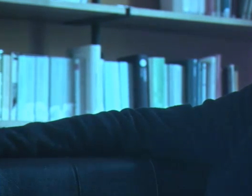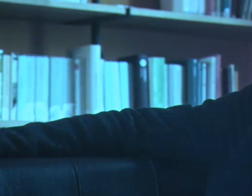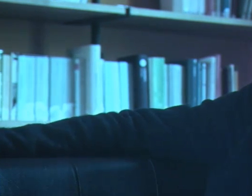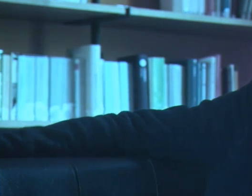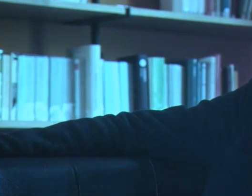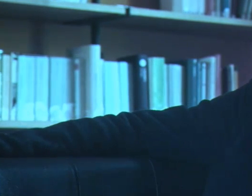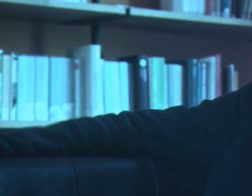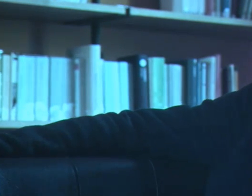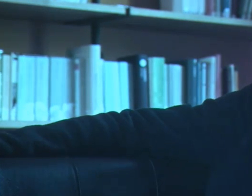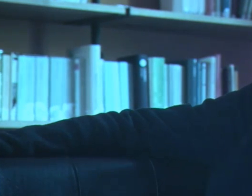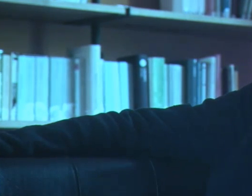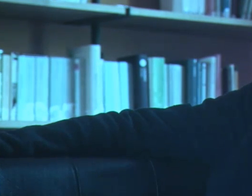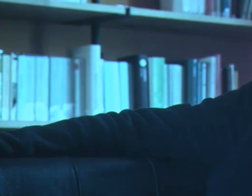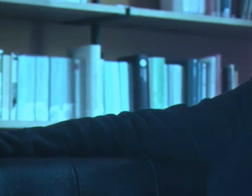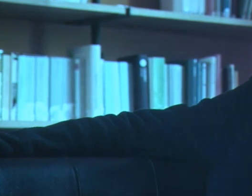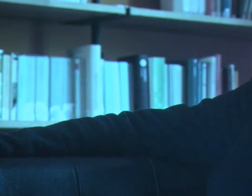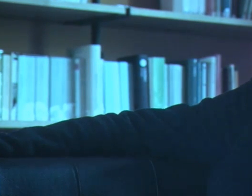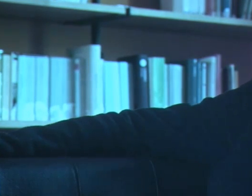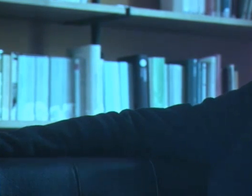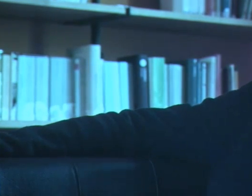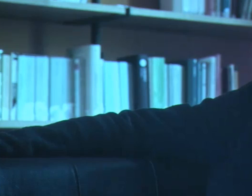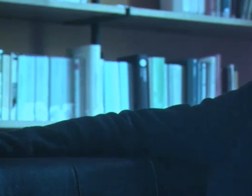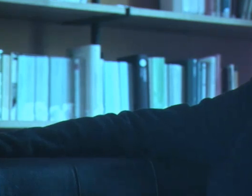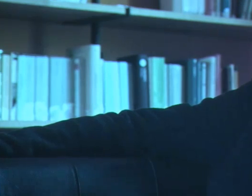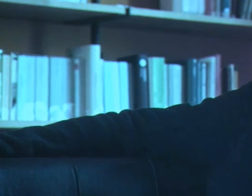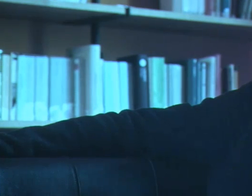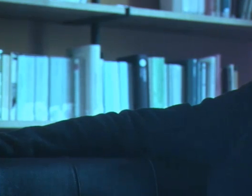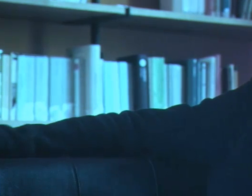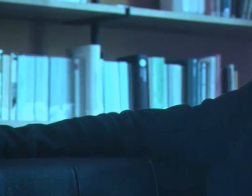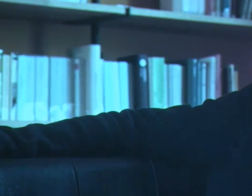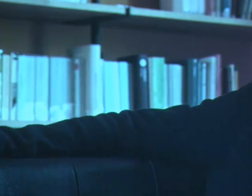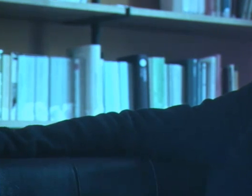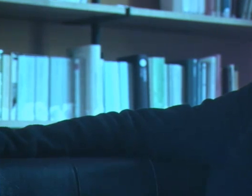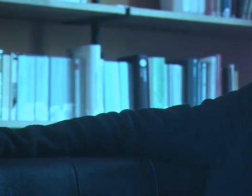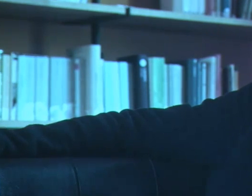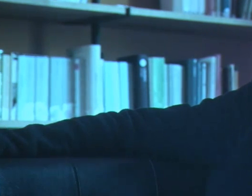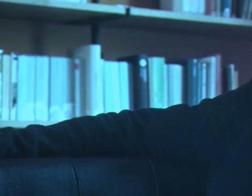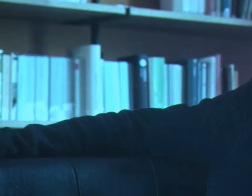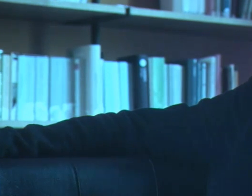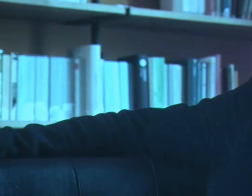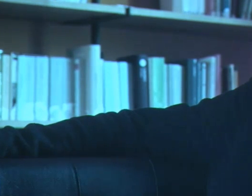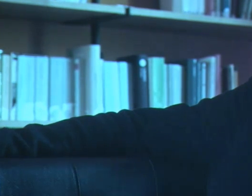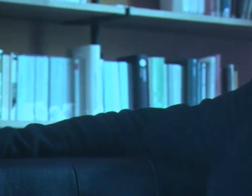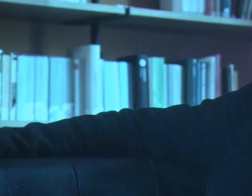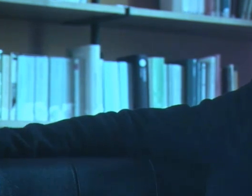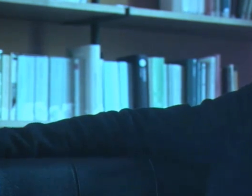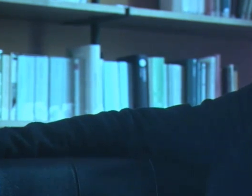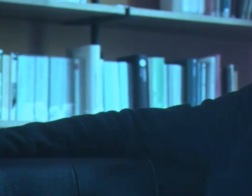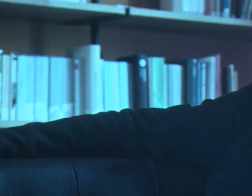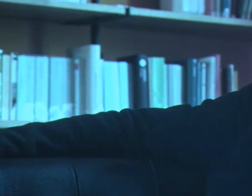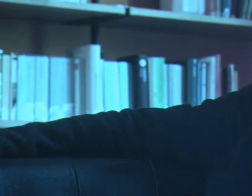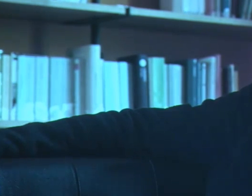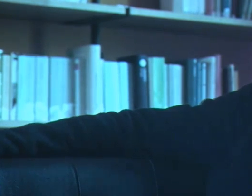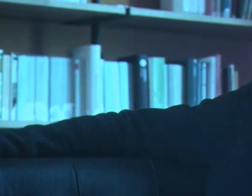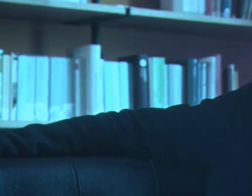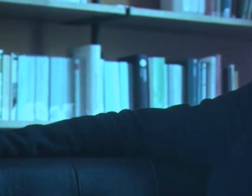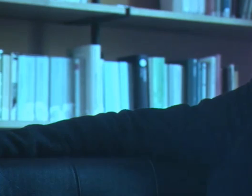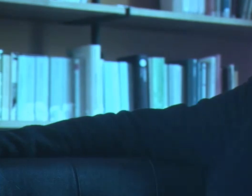che abbraccia toccano le spalle avanza tutto e lì c'è la voglia di condividere uno spazio